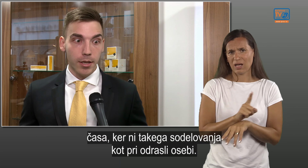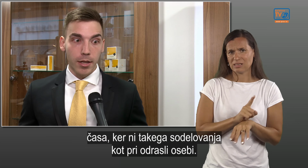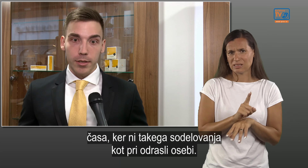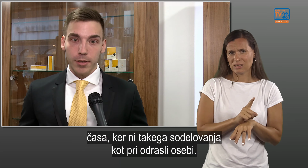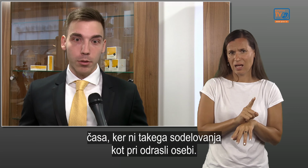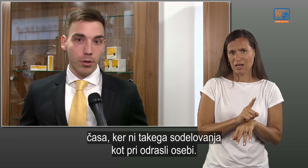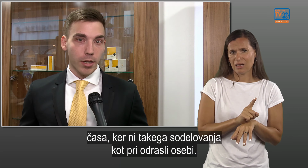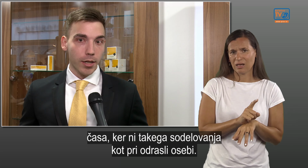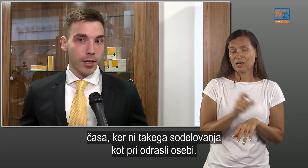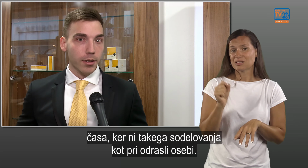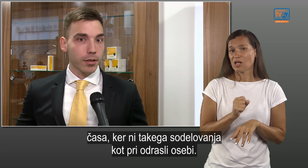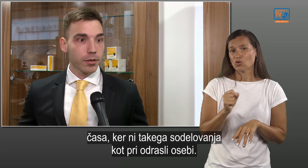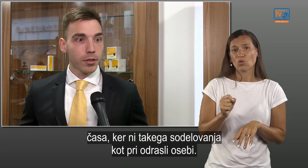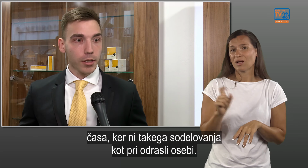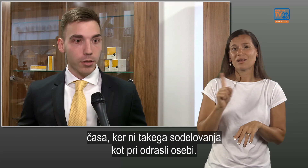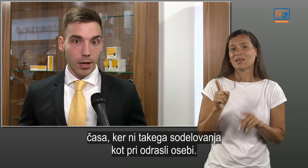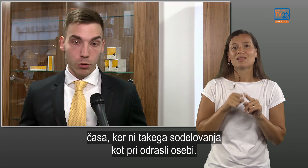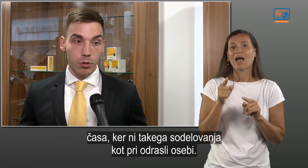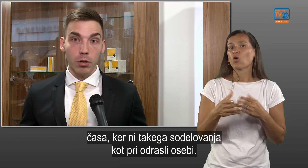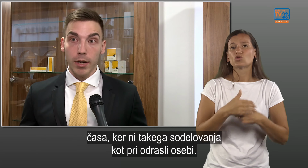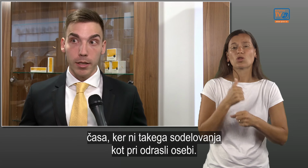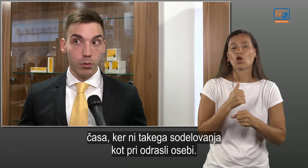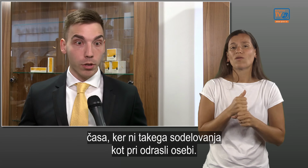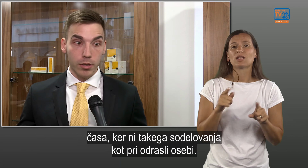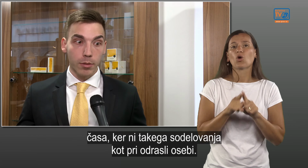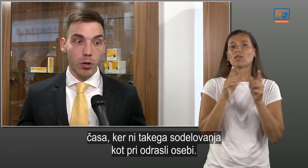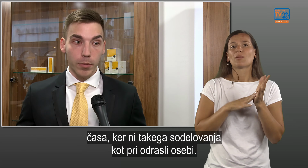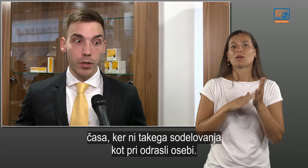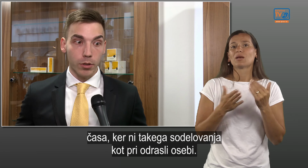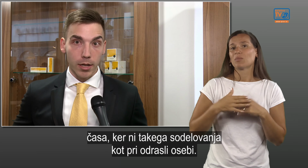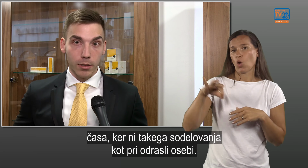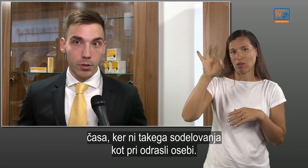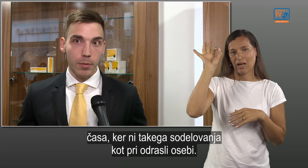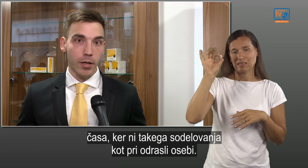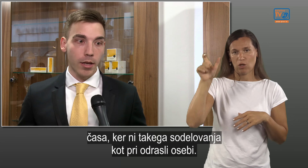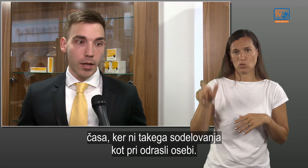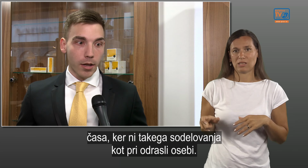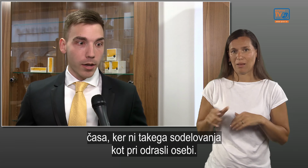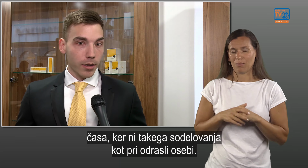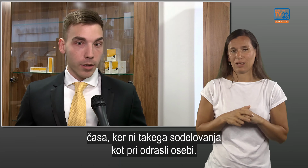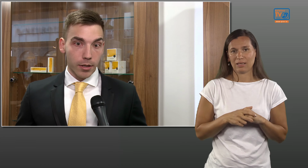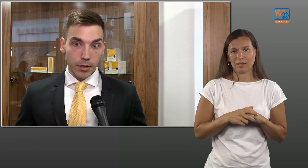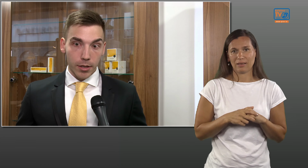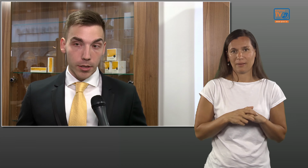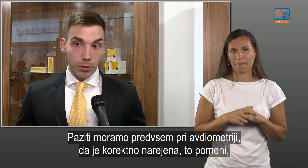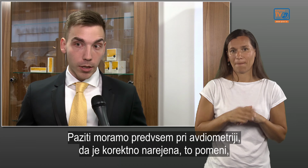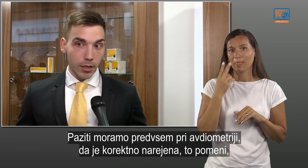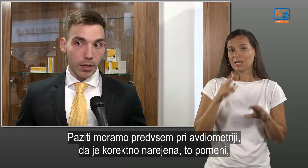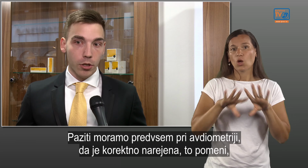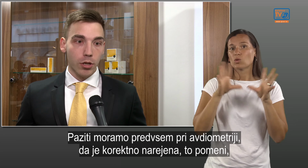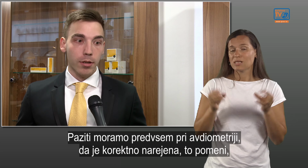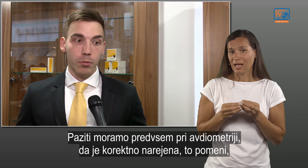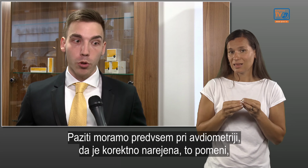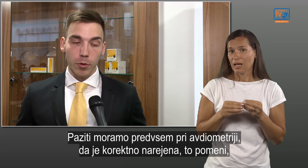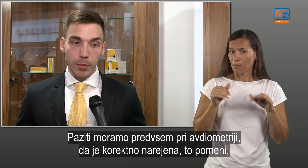časa, zato ker ni tako sodelovanje kot recimo pri odrasli osebi. Kar se vsega